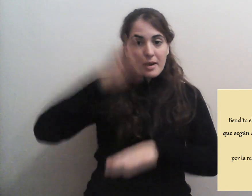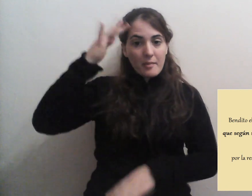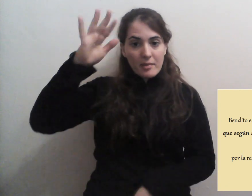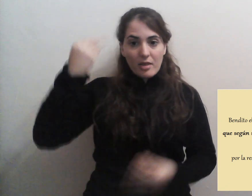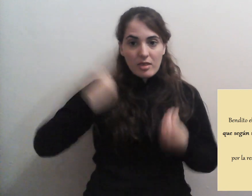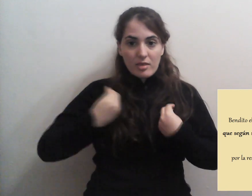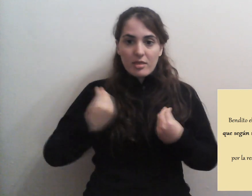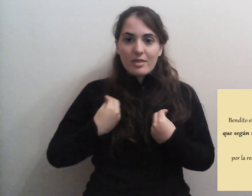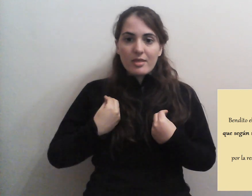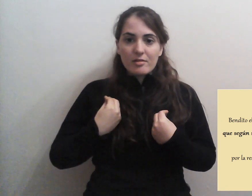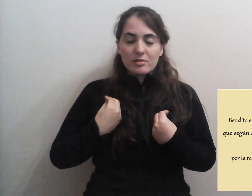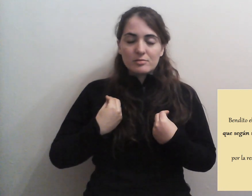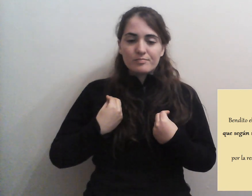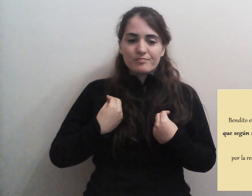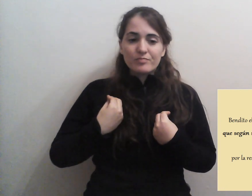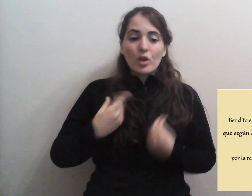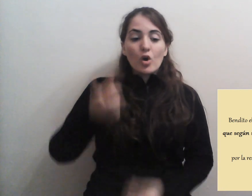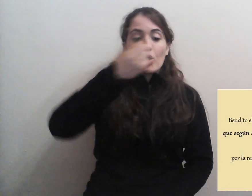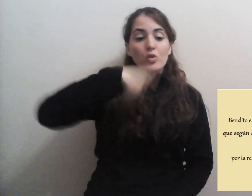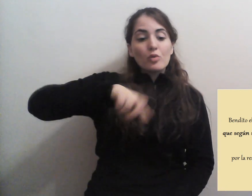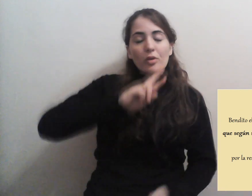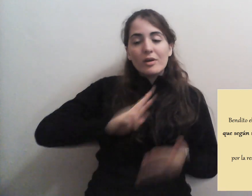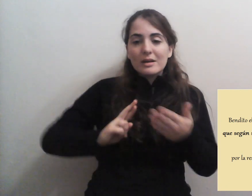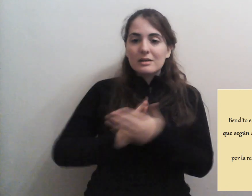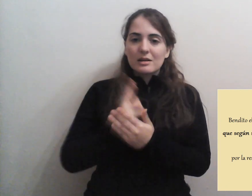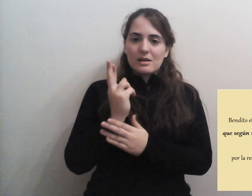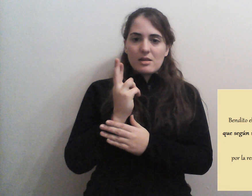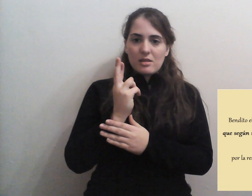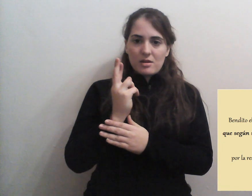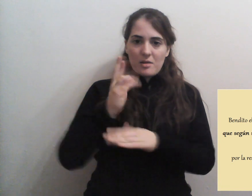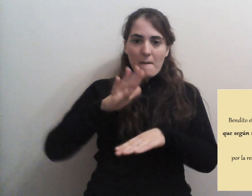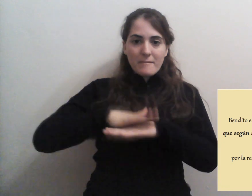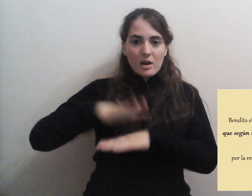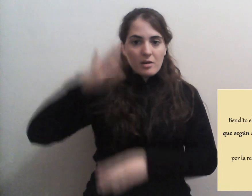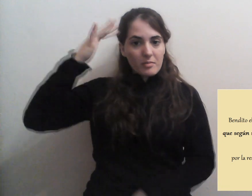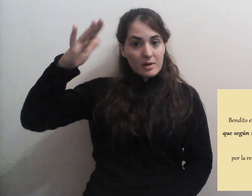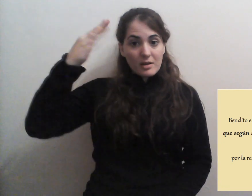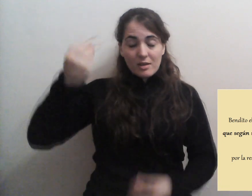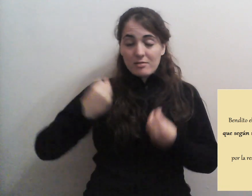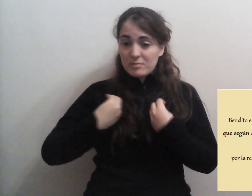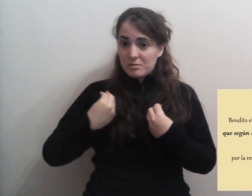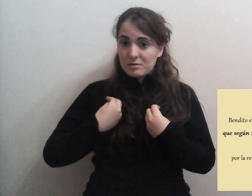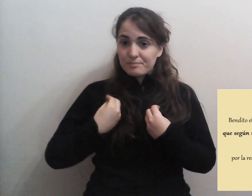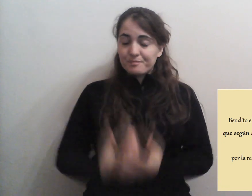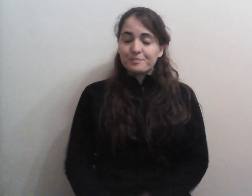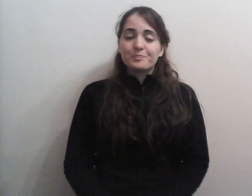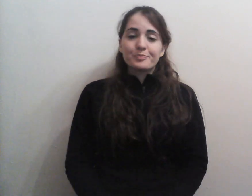viva. Nos hizo renacer para una esperanza viva. La